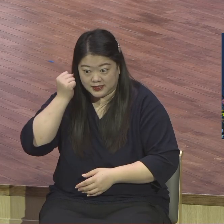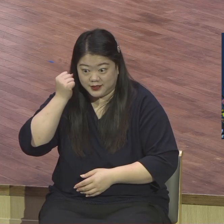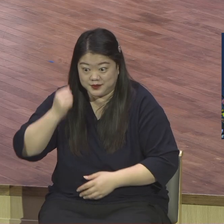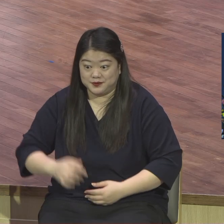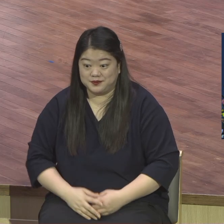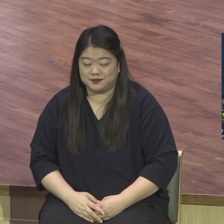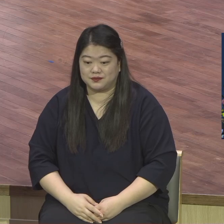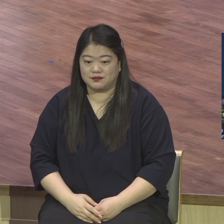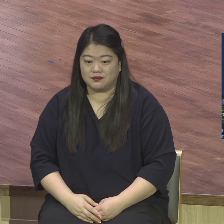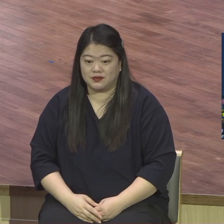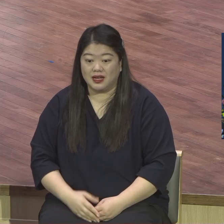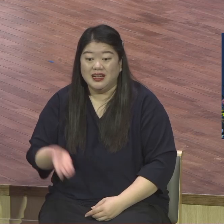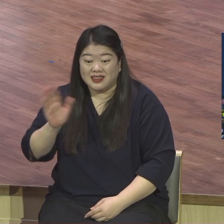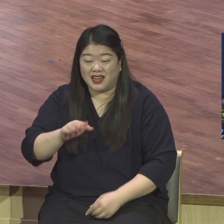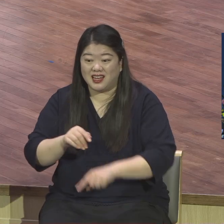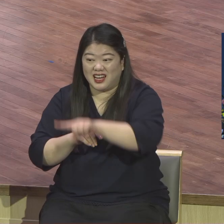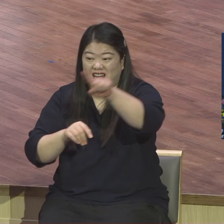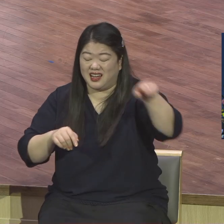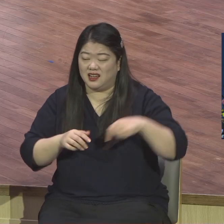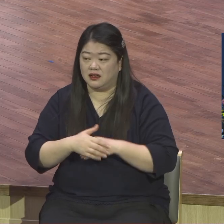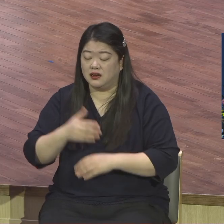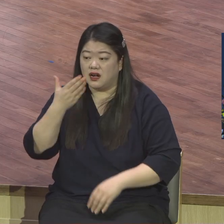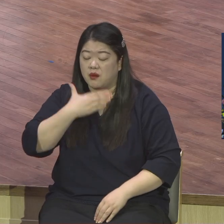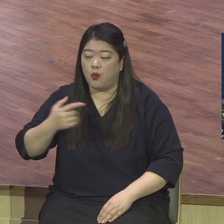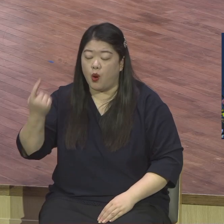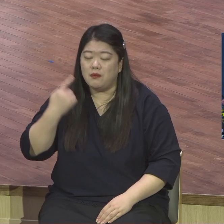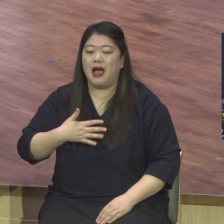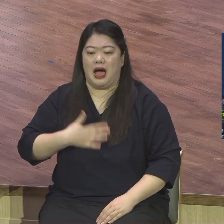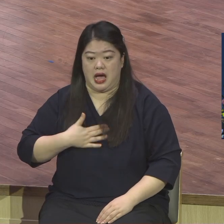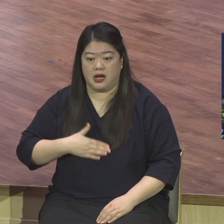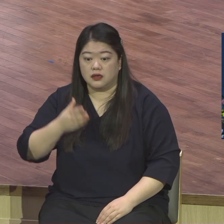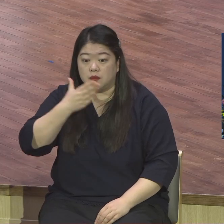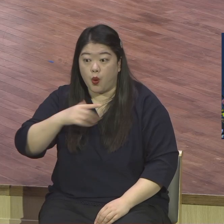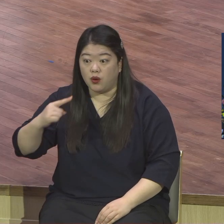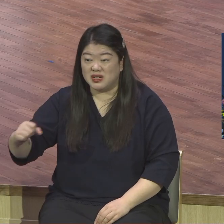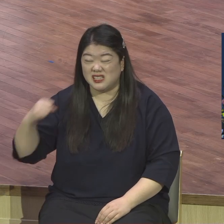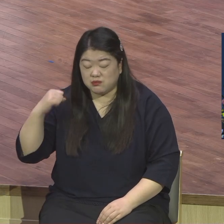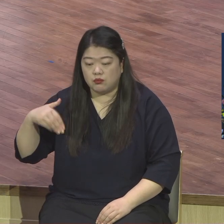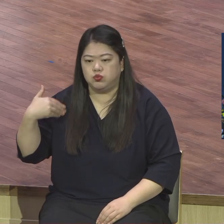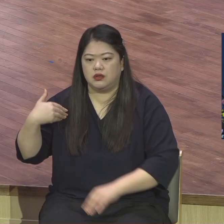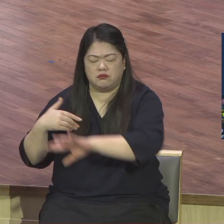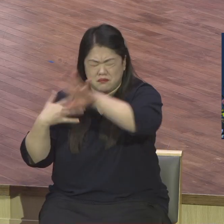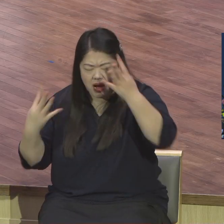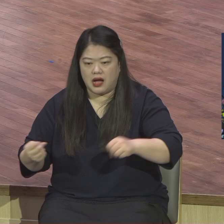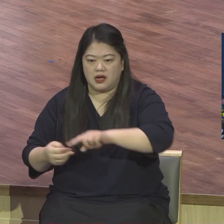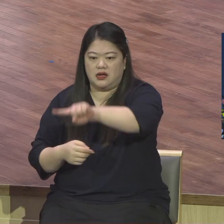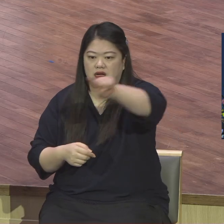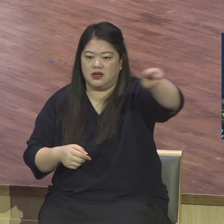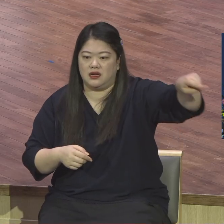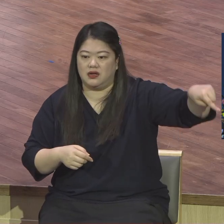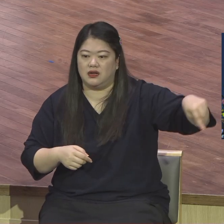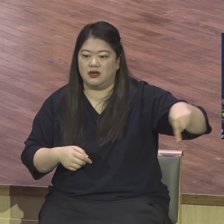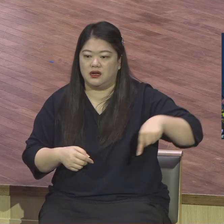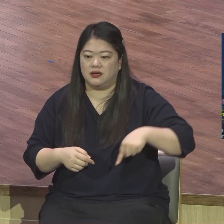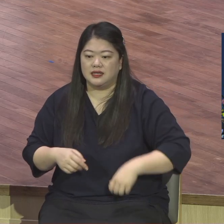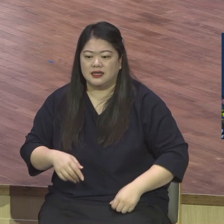다 몰라요. 싹 다 몰라요. 다 못 누려요. 다 속고 있어요 지금. 이제 바울이 한이 맺혀가지고,